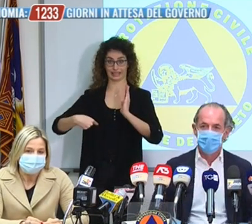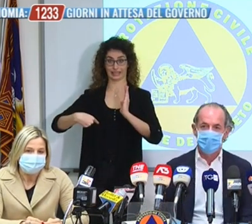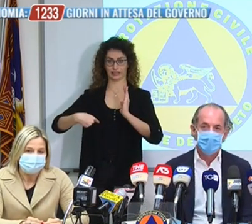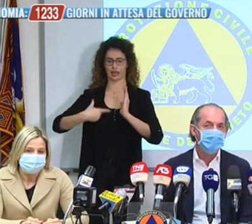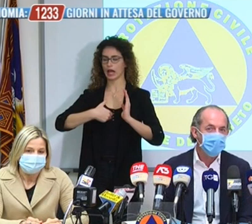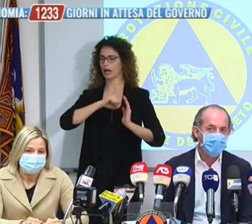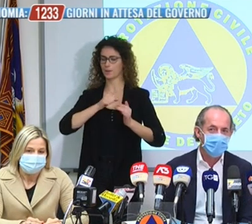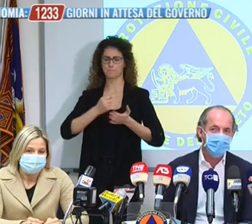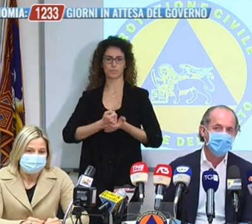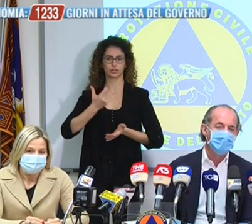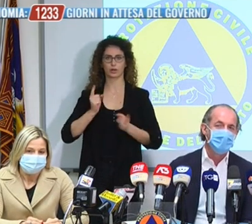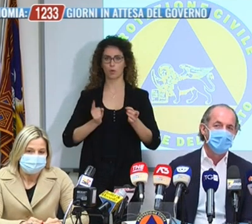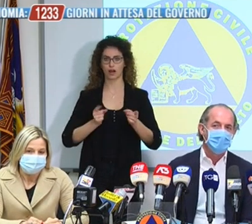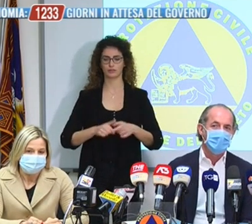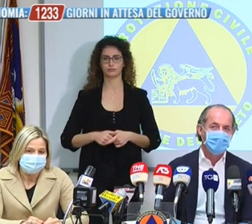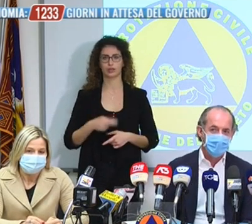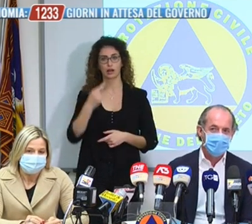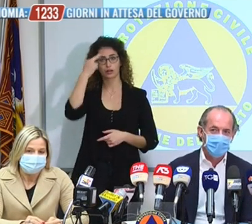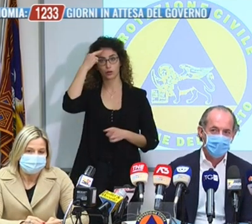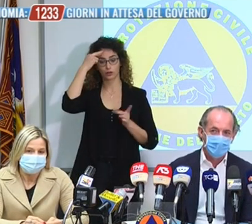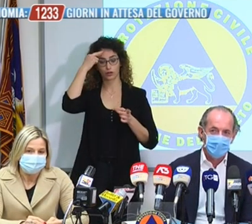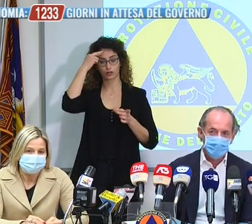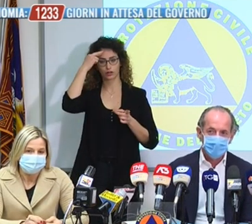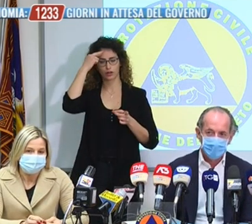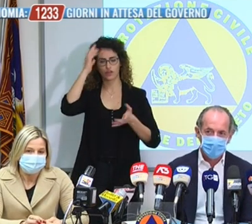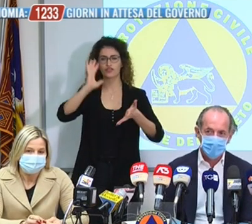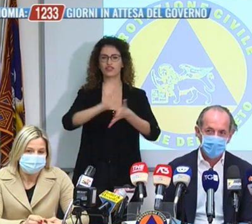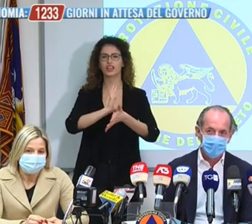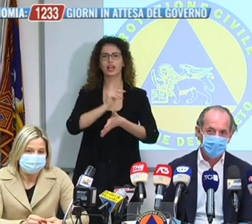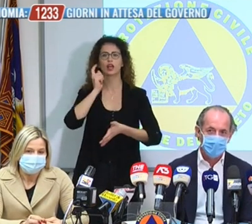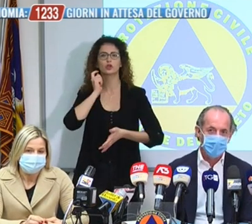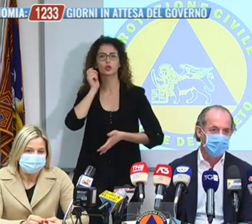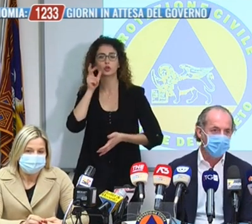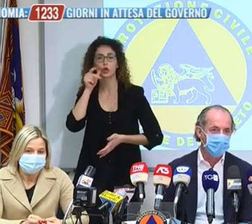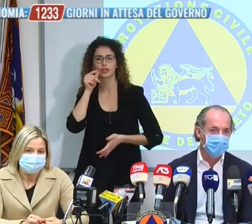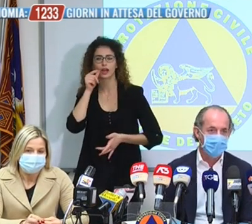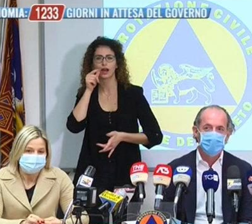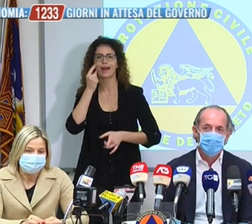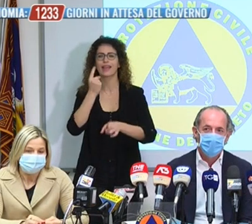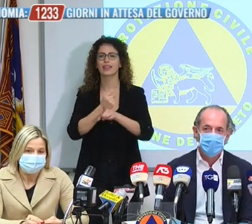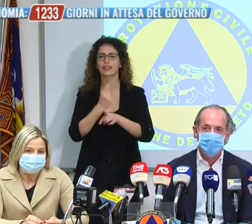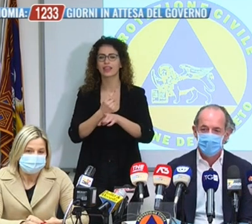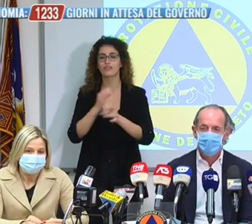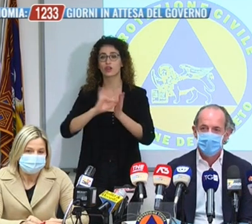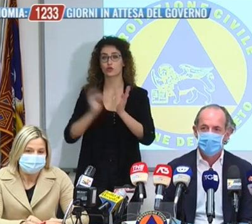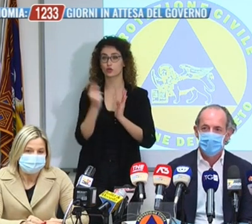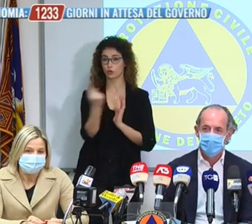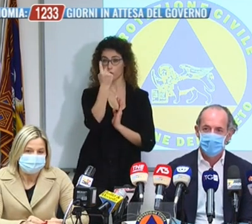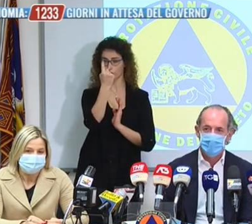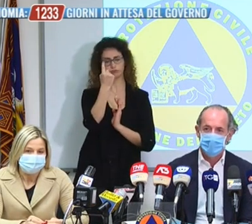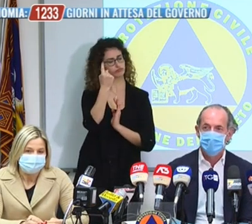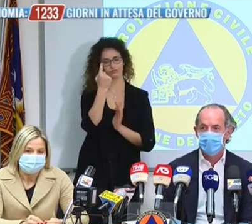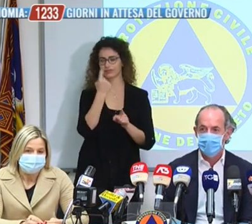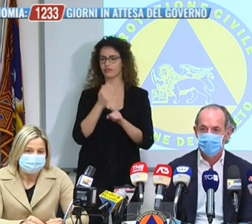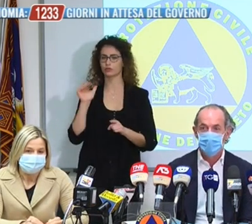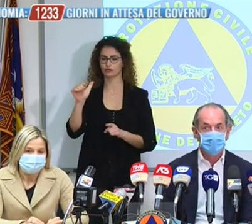che sia fondamentale ricordarsi che la festa della donna dovrebbe essere tutti i giorni, perché io vedo come voi, se a volte si aprono i